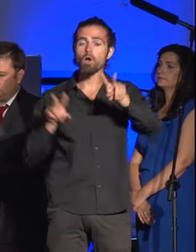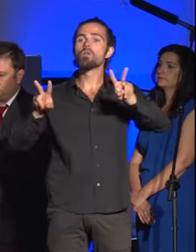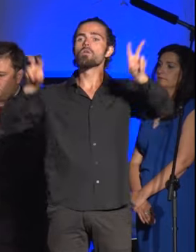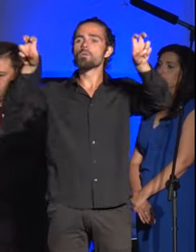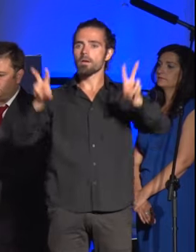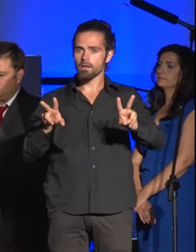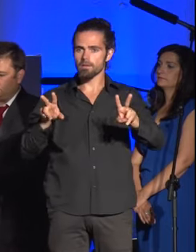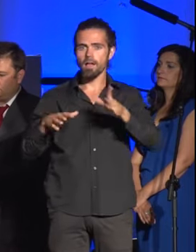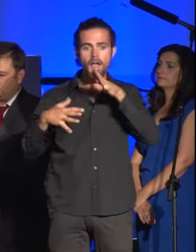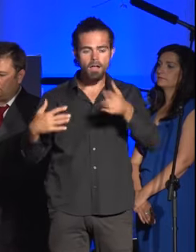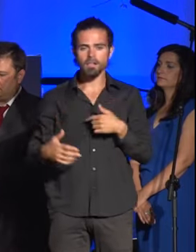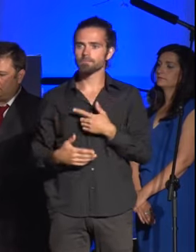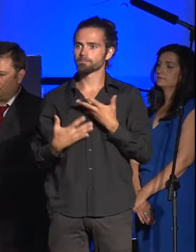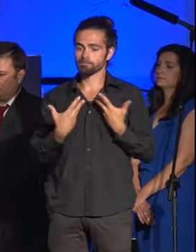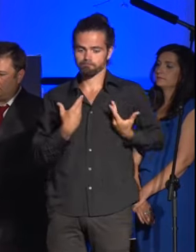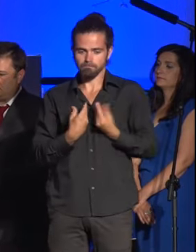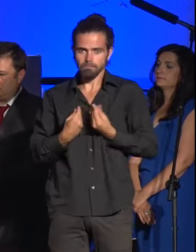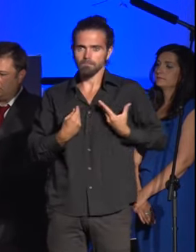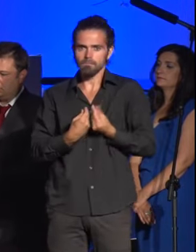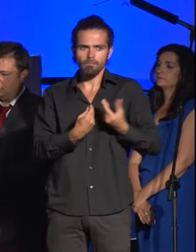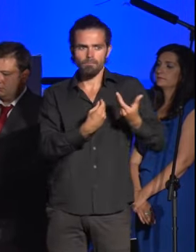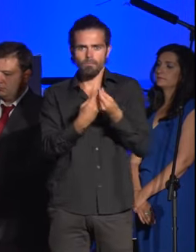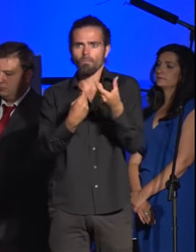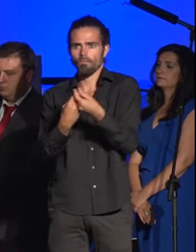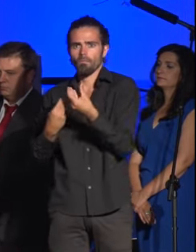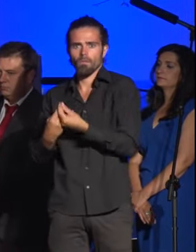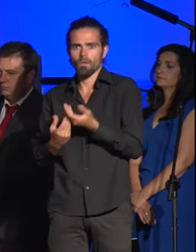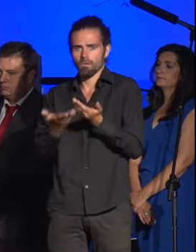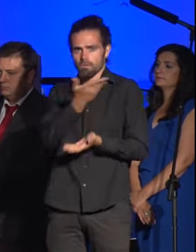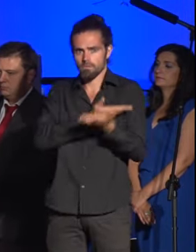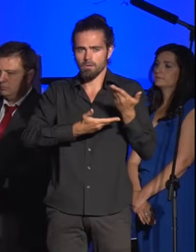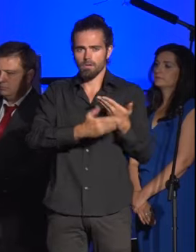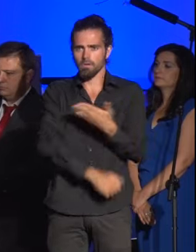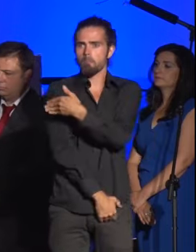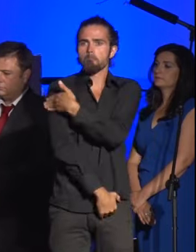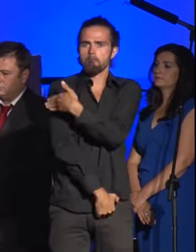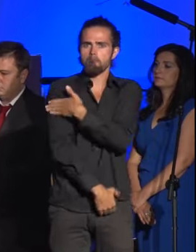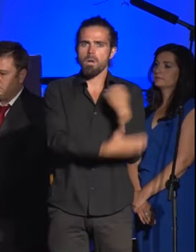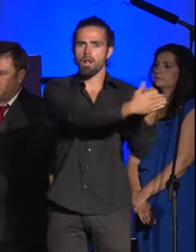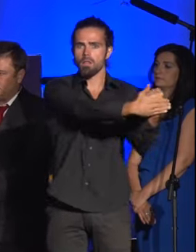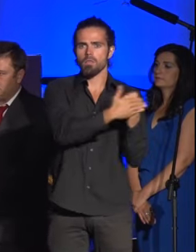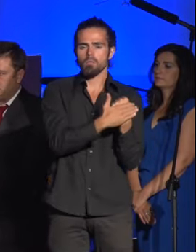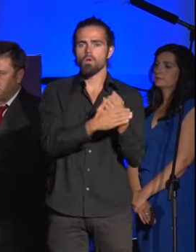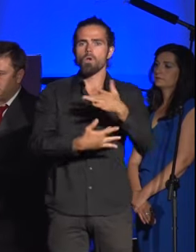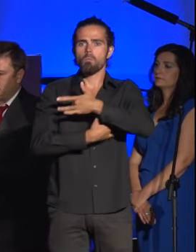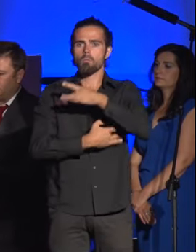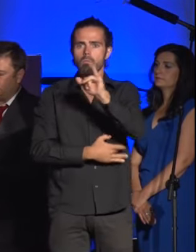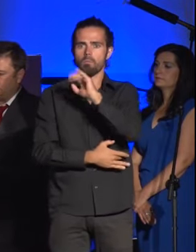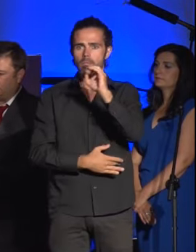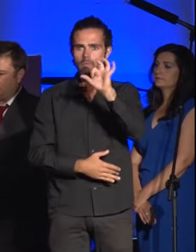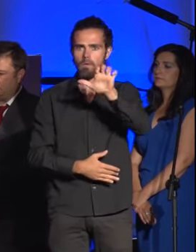todos aquellos que os precedieron en este honor de ser manchegos. Como bien ha dicho María José, nuestra